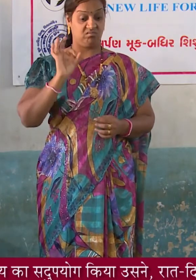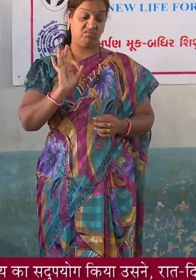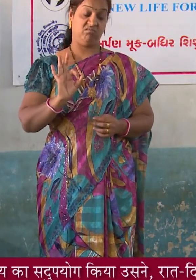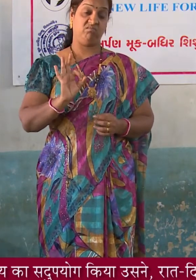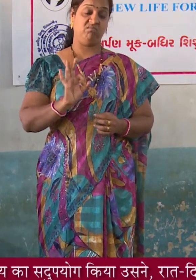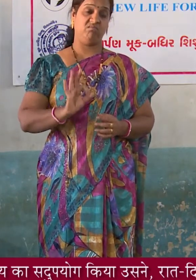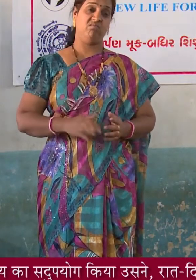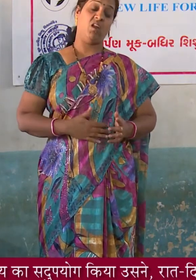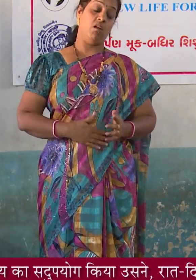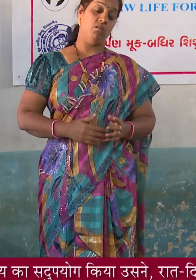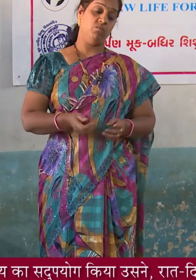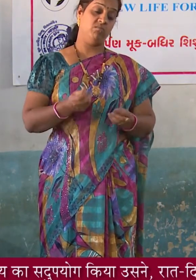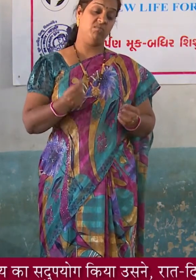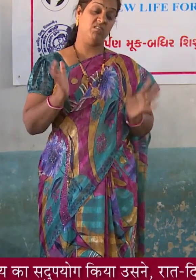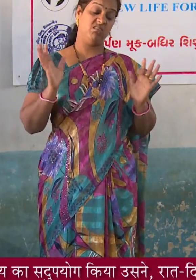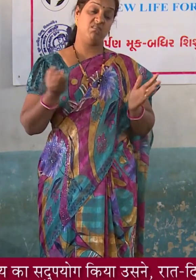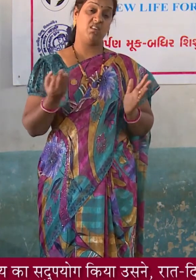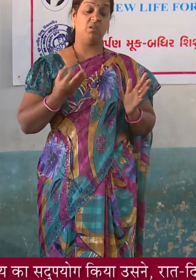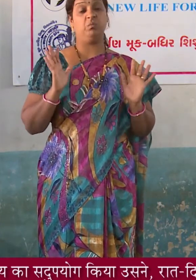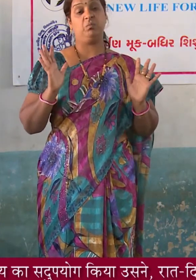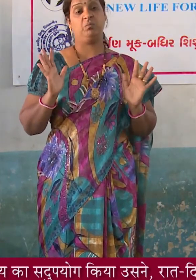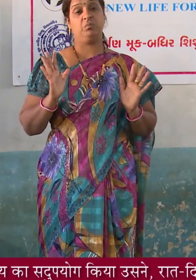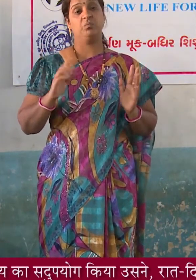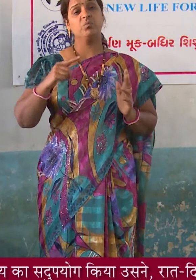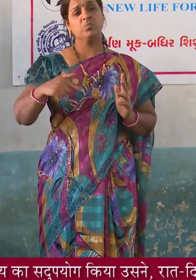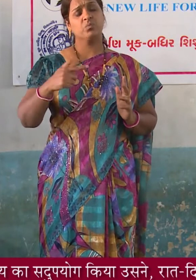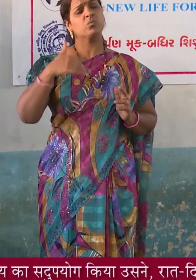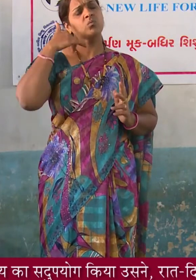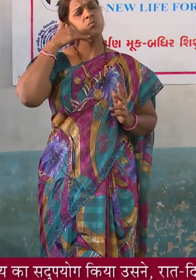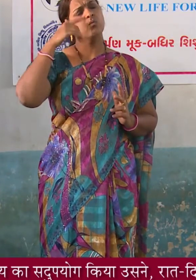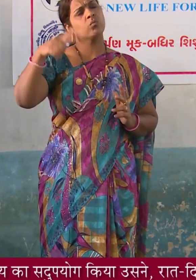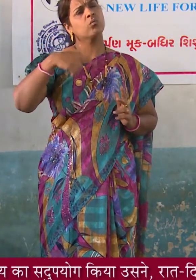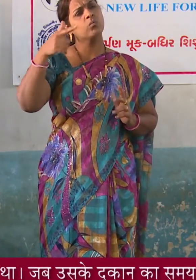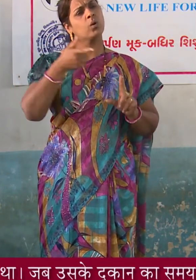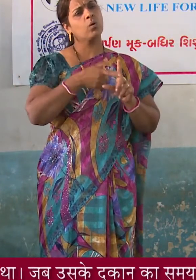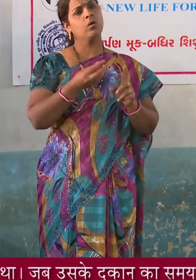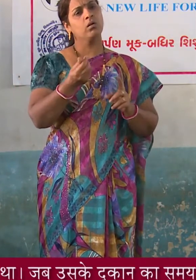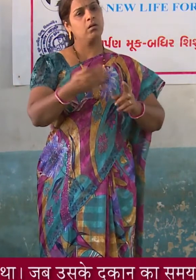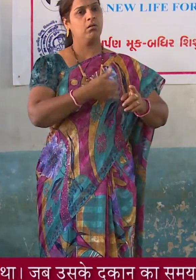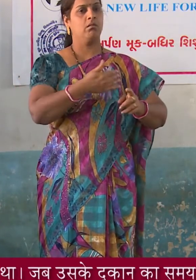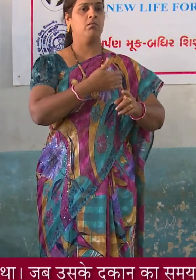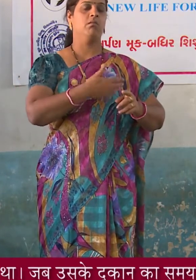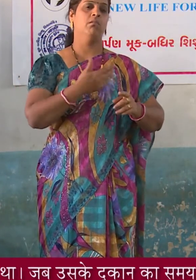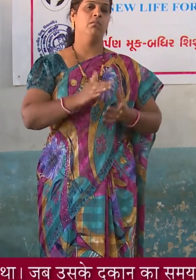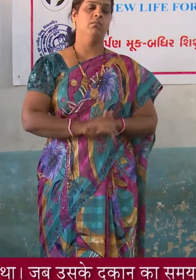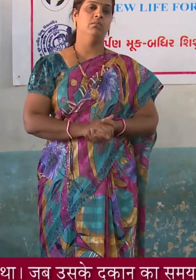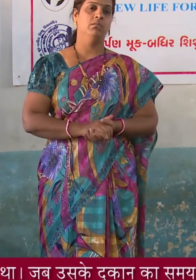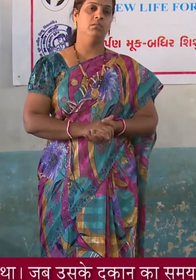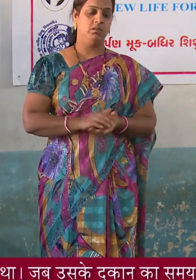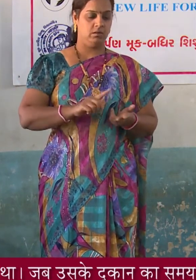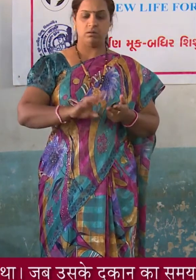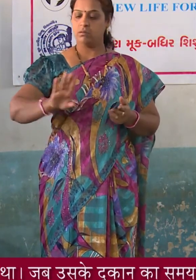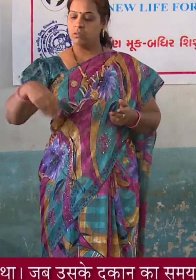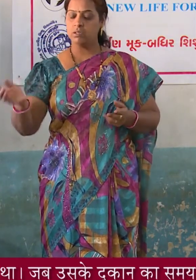की, तो एक दिन इतना बड़ा व्यापारी बन गया, एक फोन करता है, लाखों रुपया कमा लेता है। और एक उसके साथ ही दुकान वाला